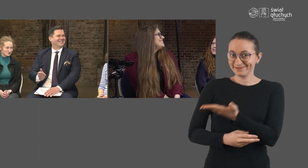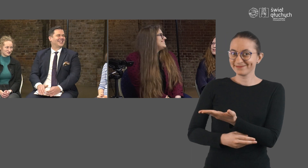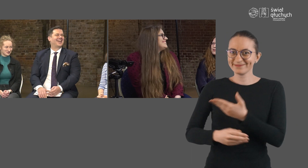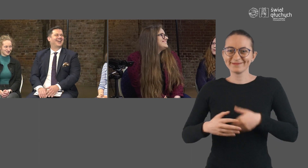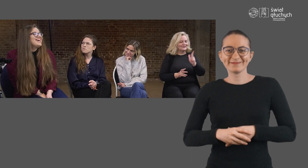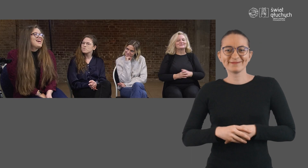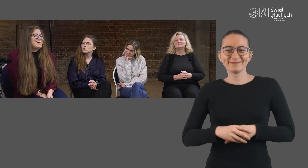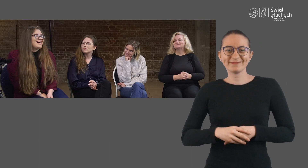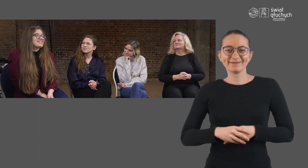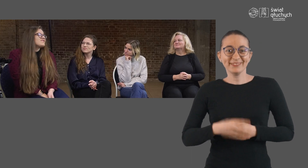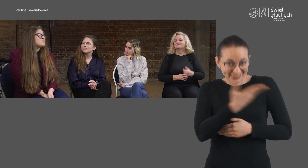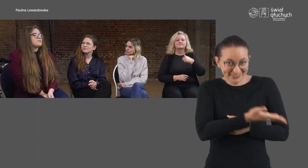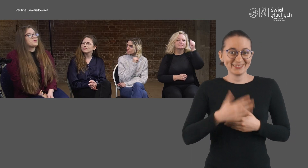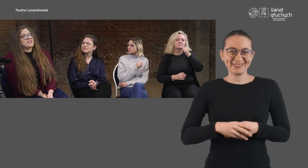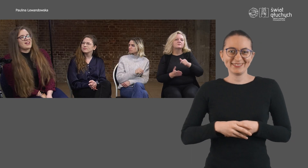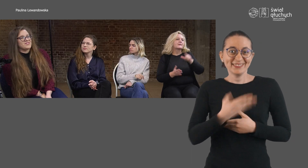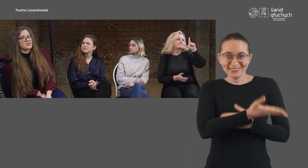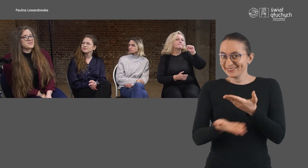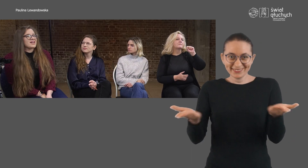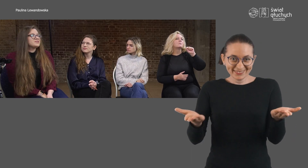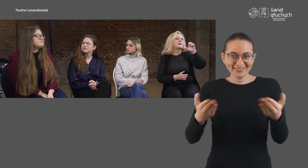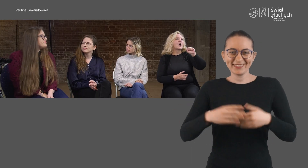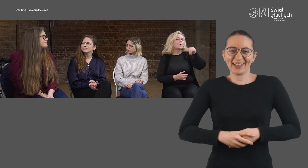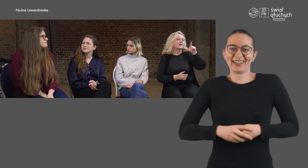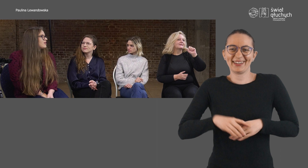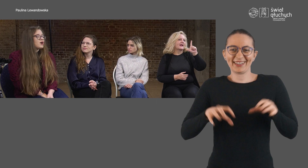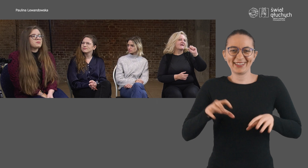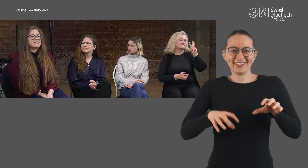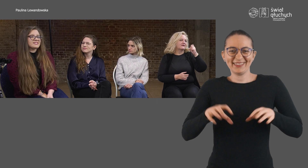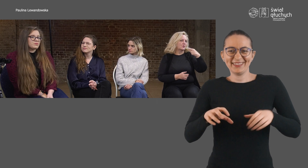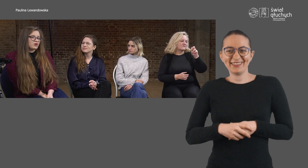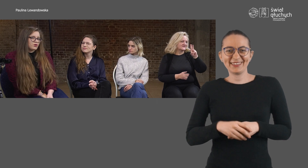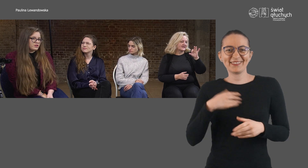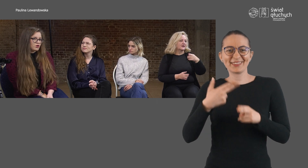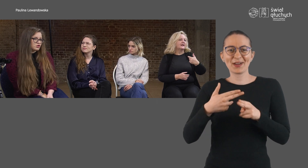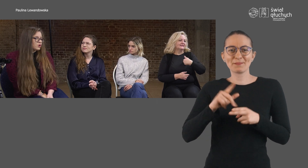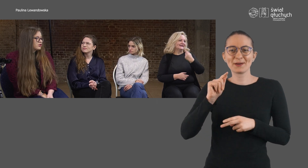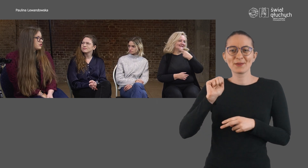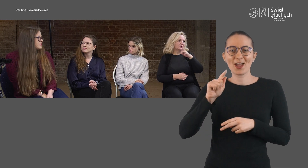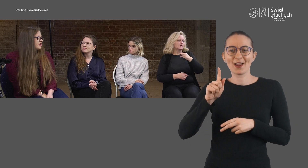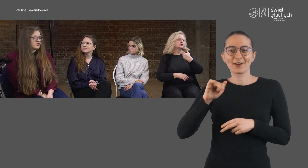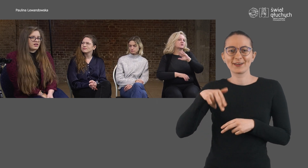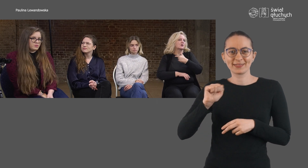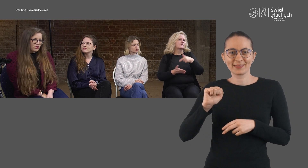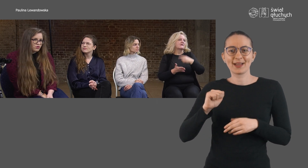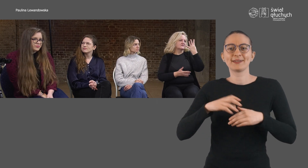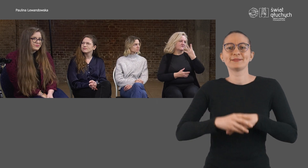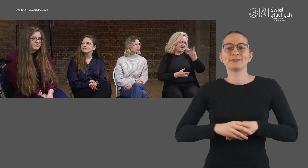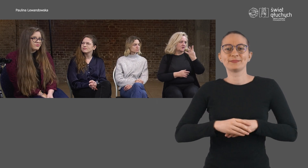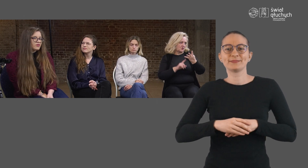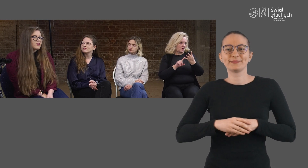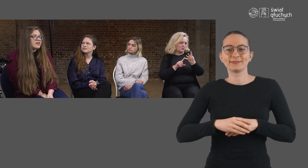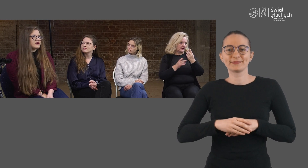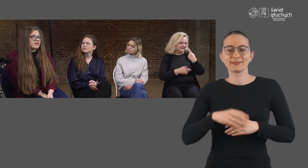Okay. Nazywam się Paulina Lewandowska. Obecnie jestem doktorantką szkoły doktorskiej na 4.